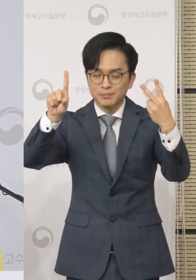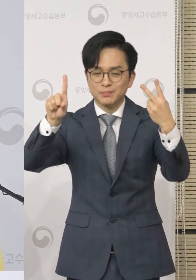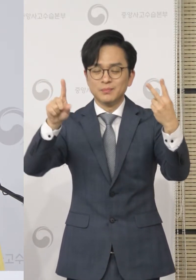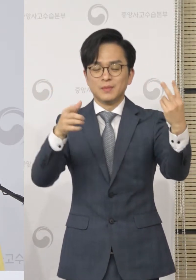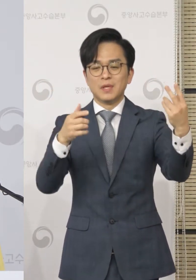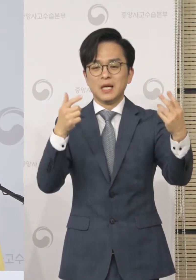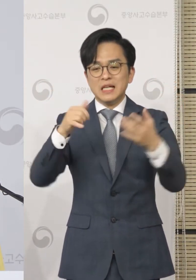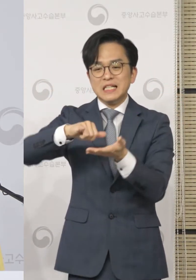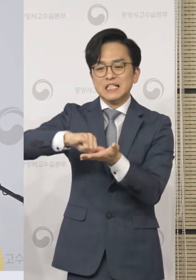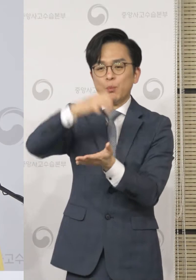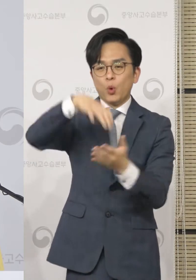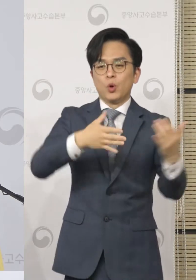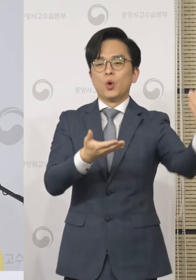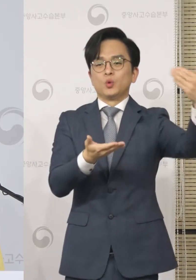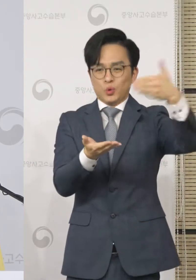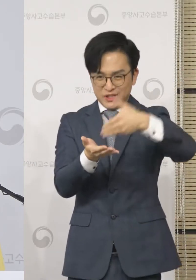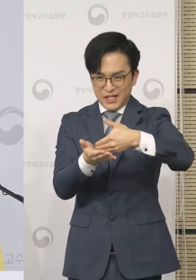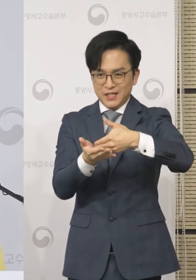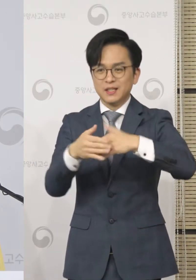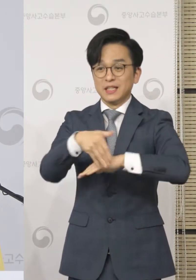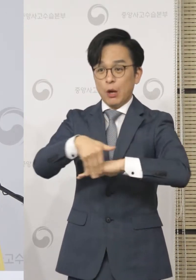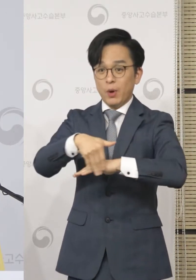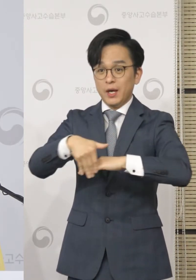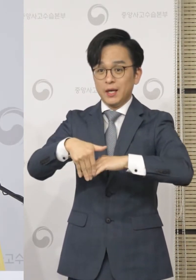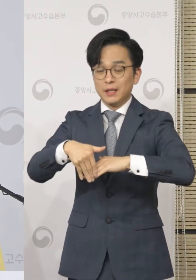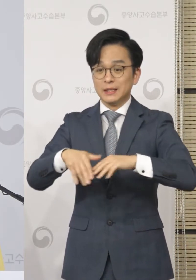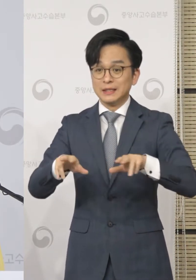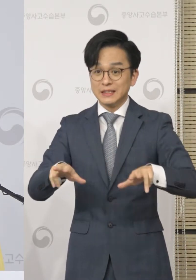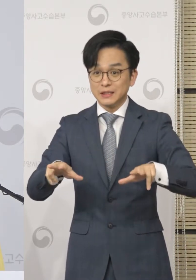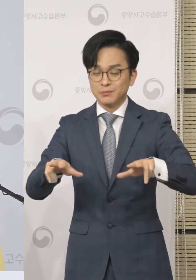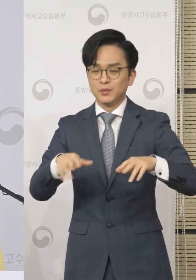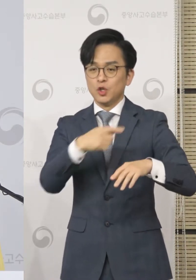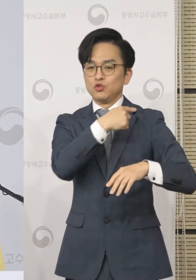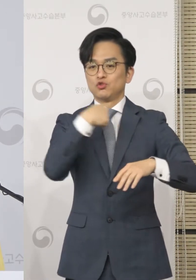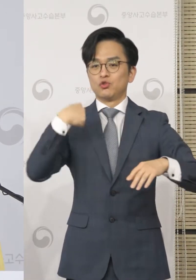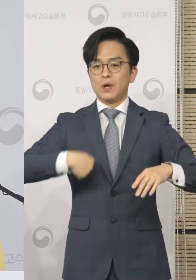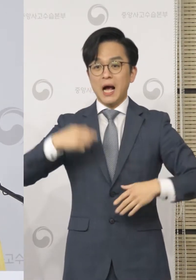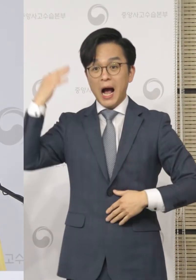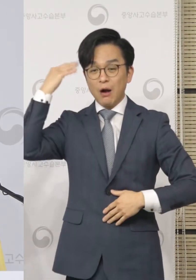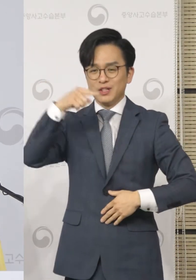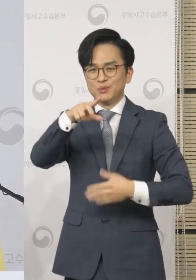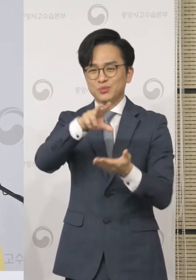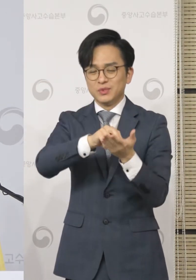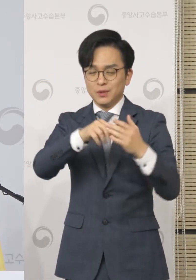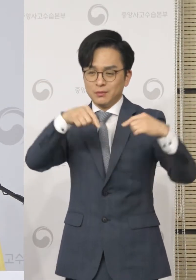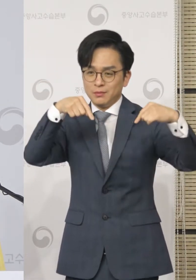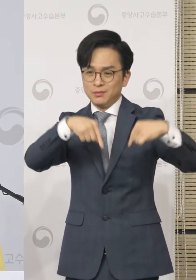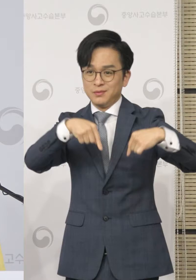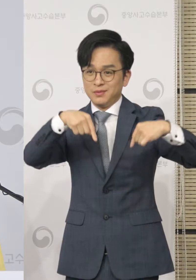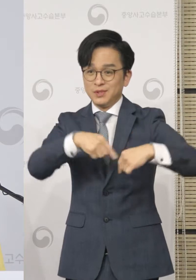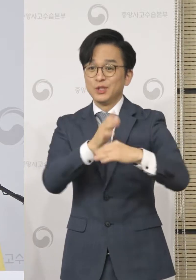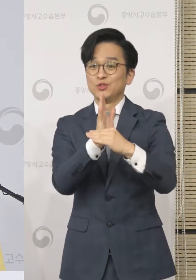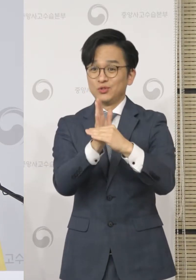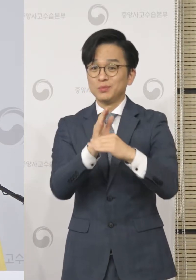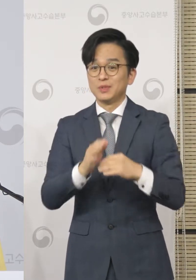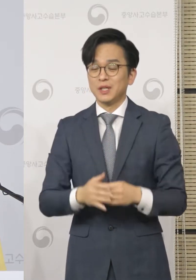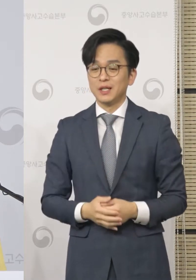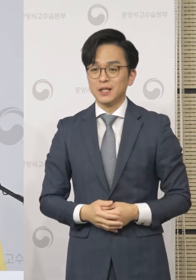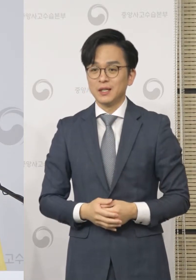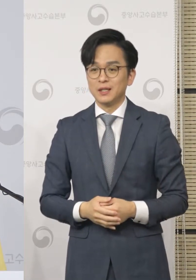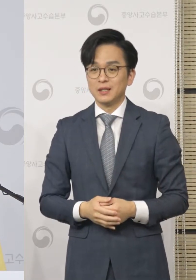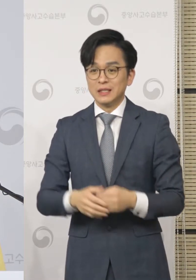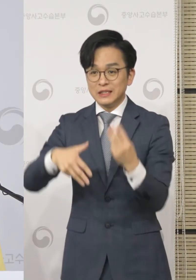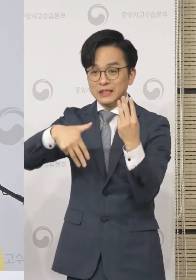김포공항에 도착하는 것으로 예정되어 있고 현재 최종적인 협의가 중국 측과 진행 중에 있습니다.